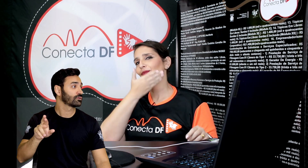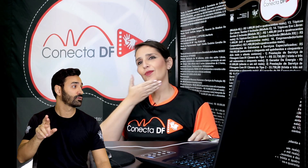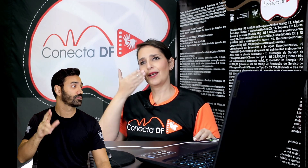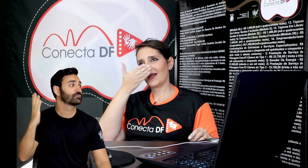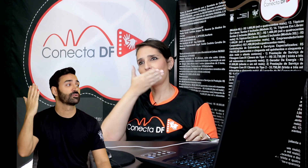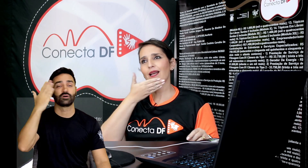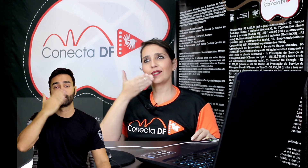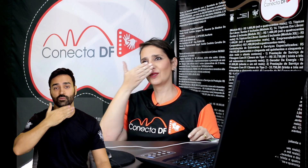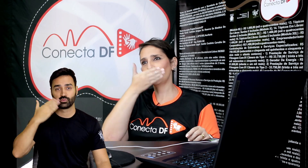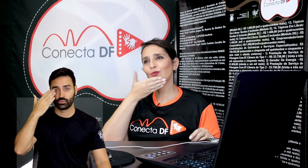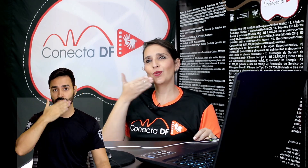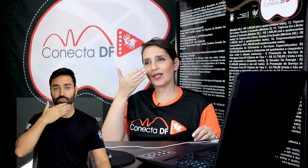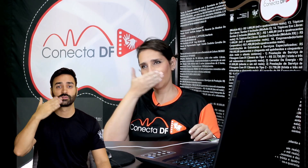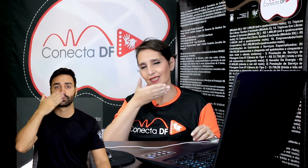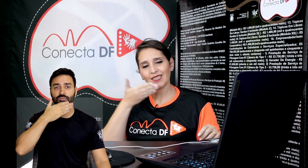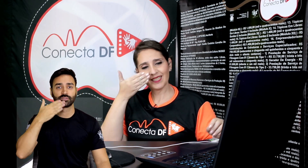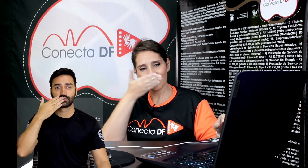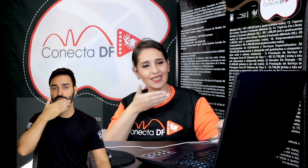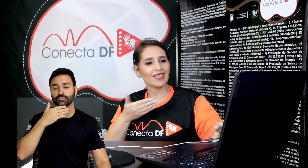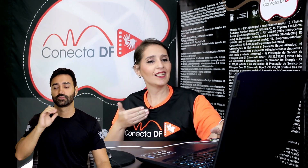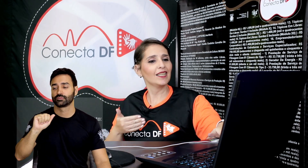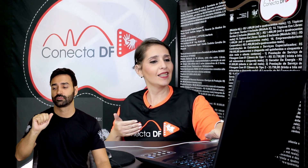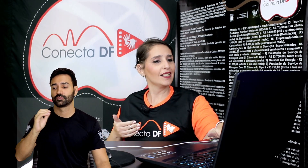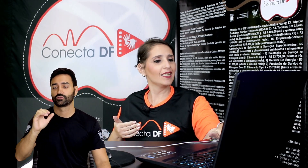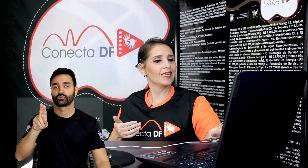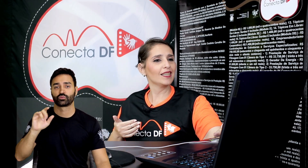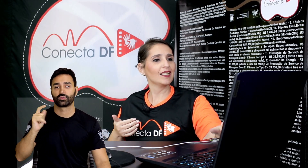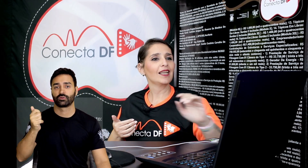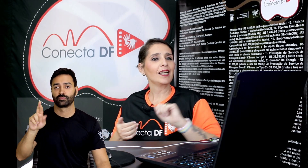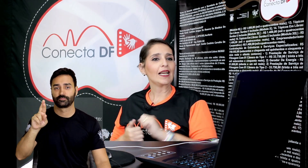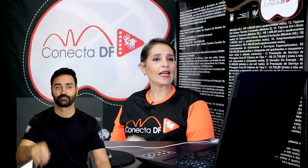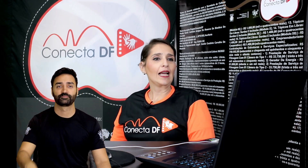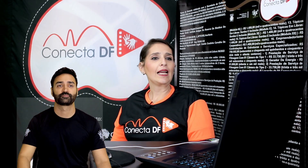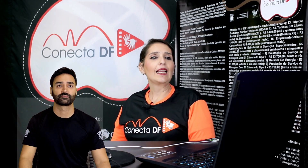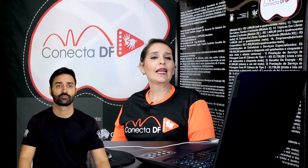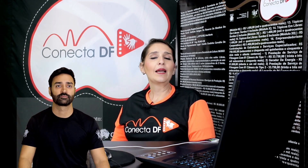Isso. Açúcar.